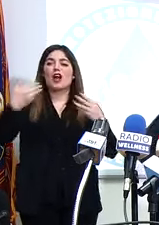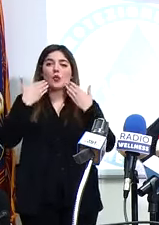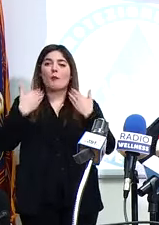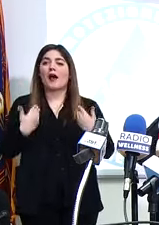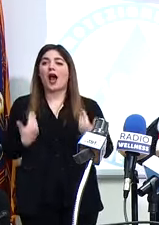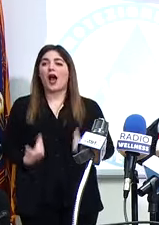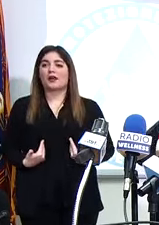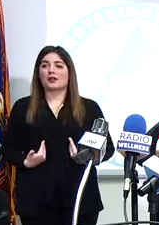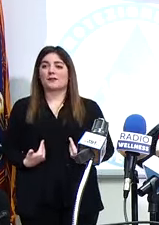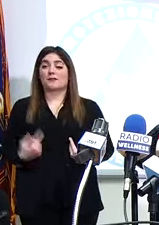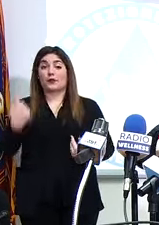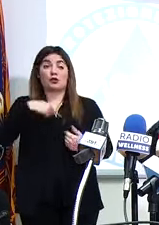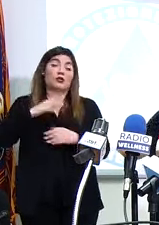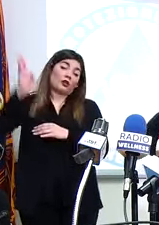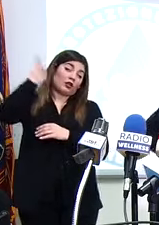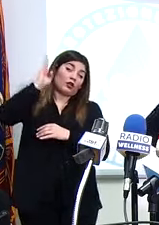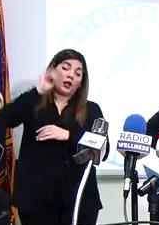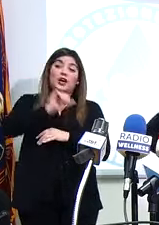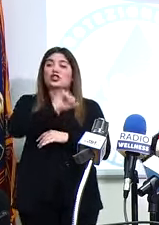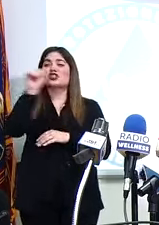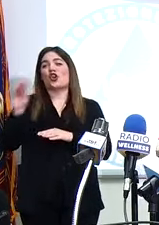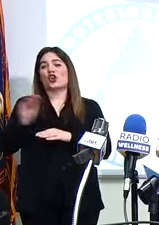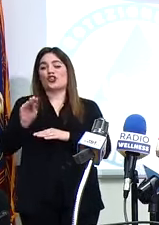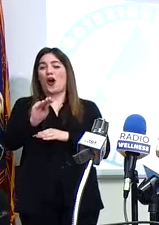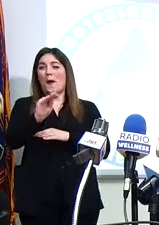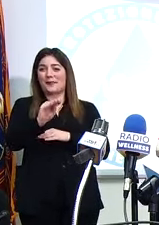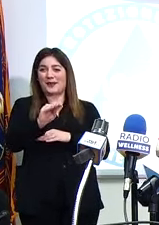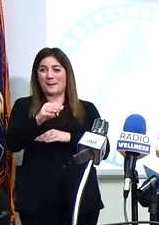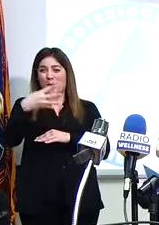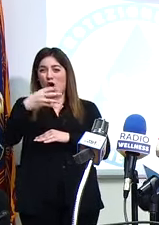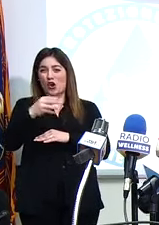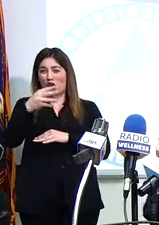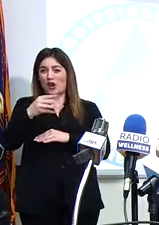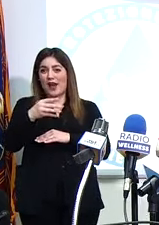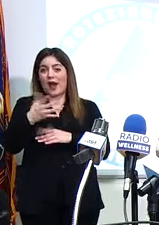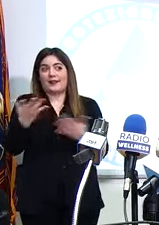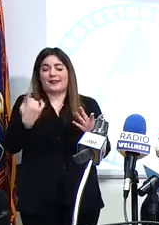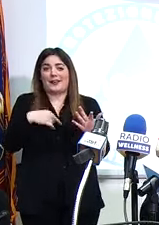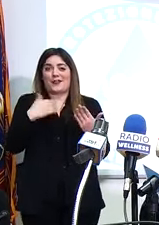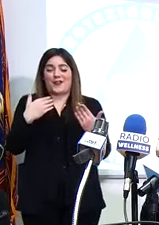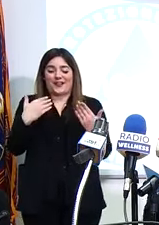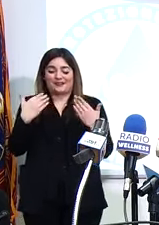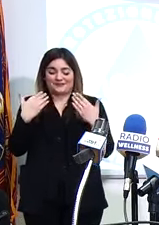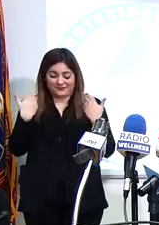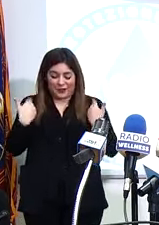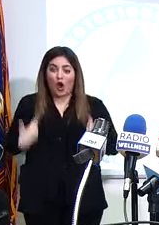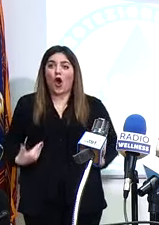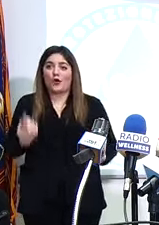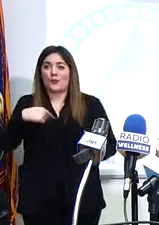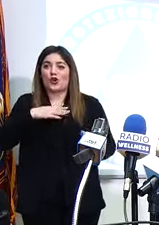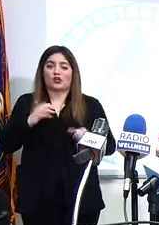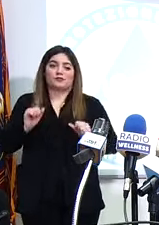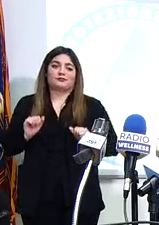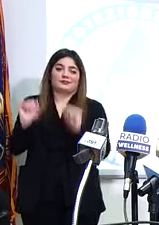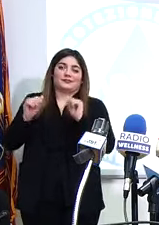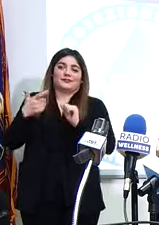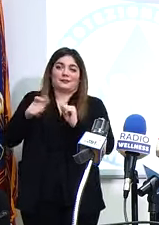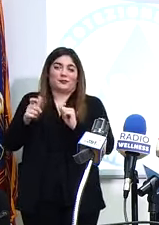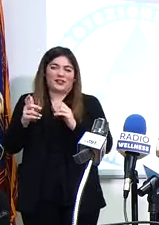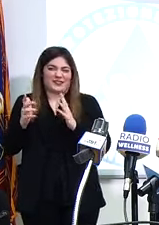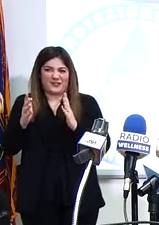i monoclonali di topo, che però venivano rigettati dal nostro organismo perché era come qualcosa di estraneo,